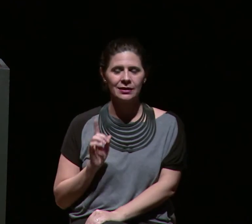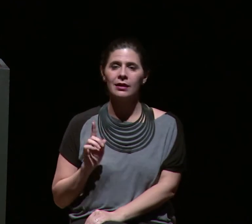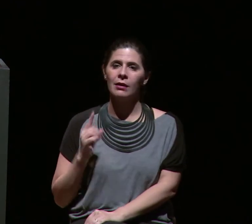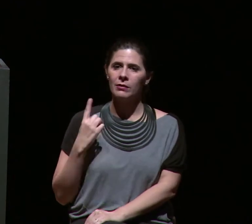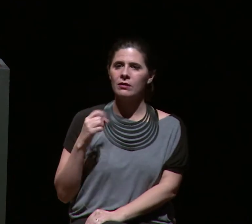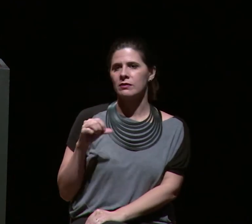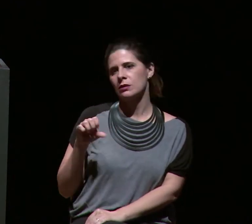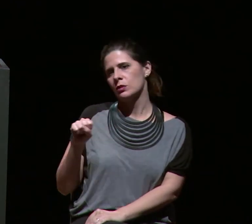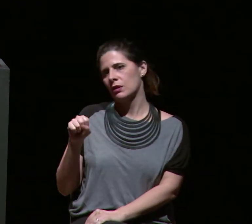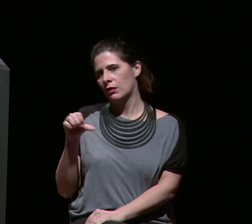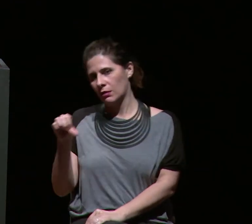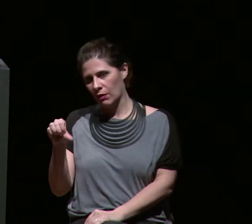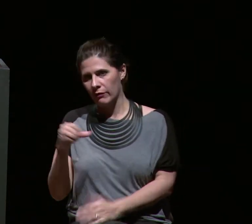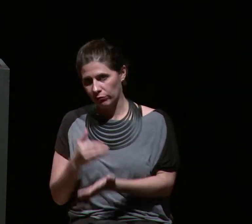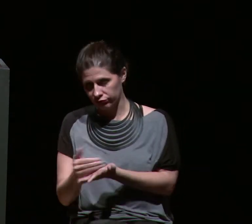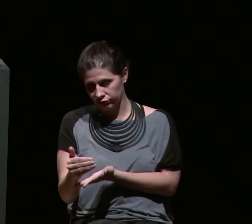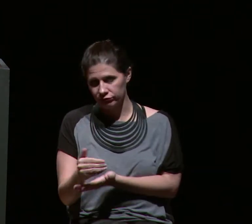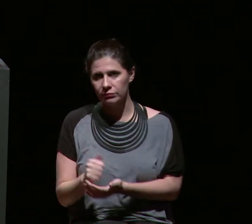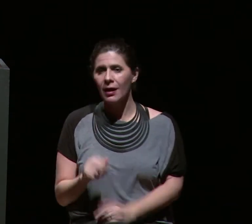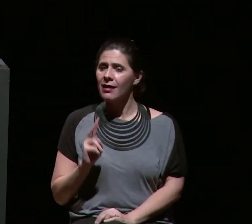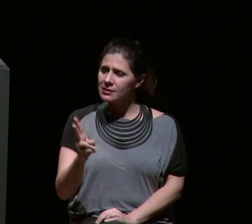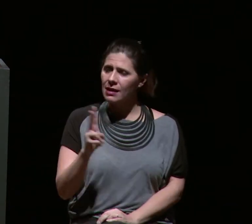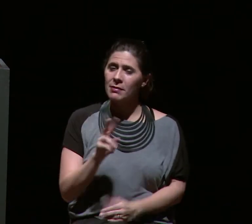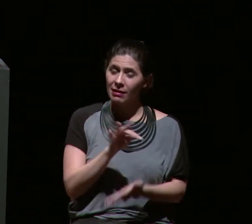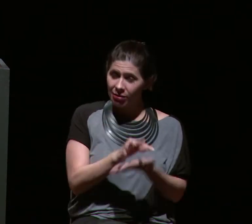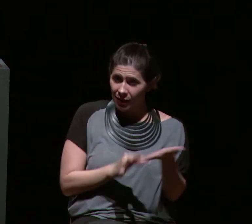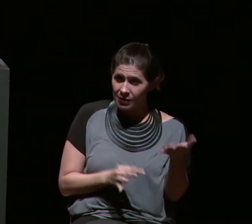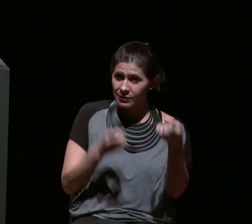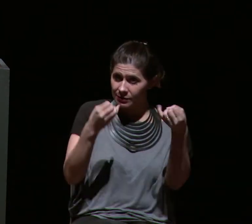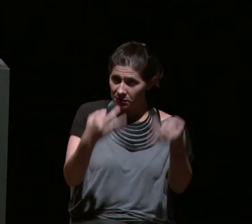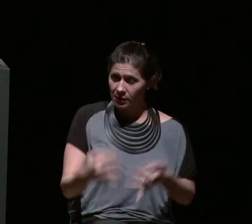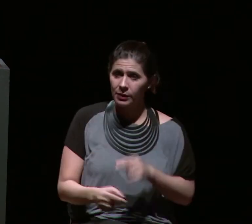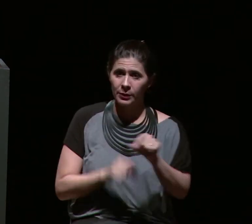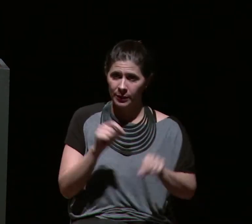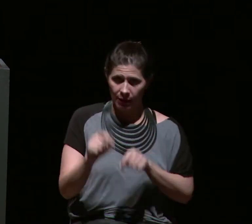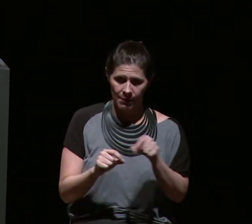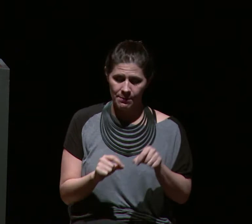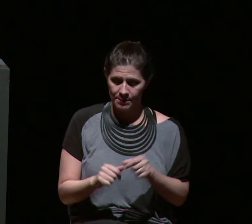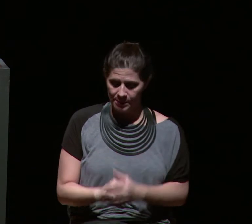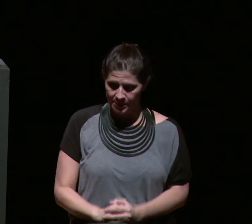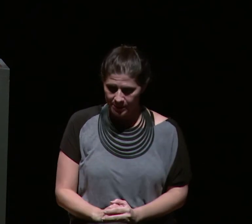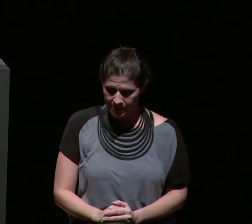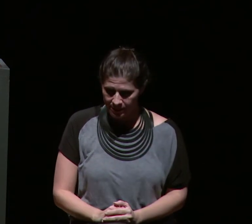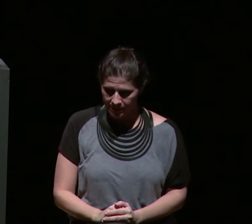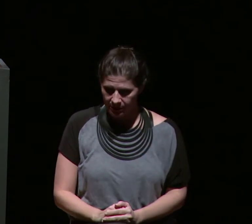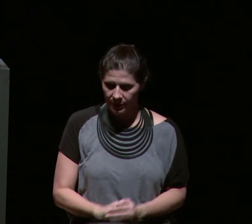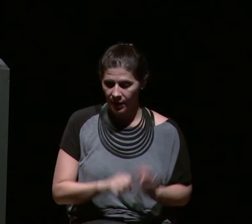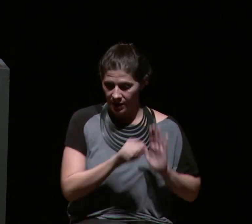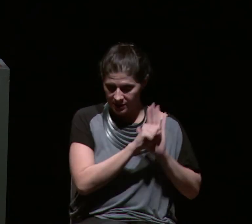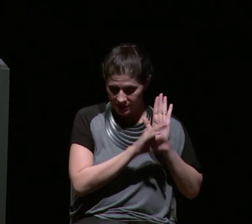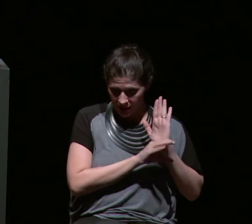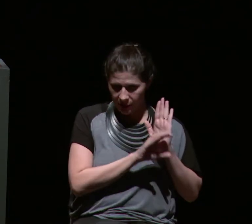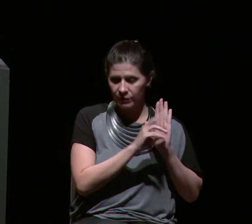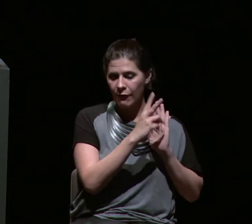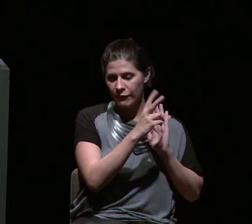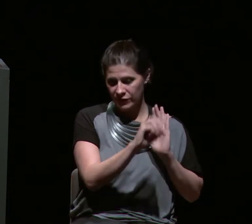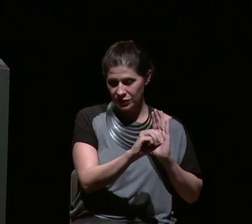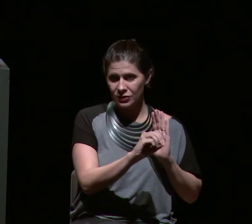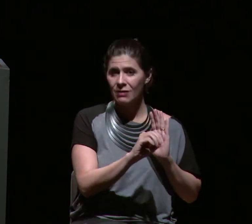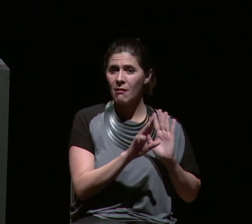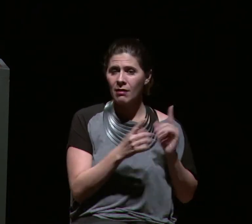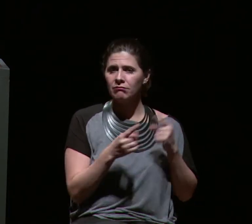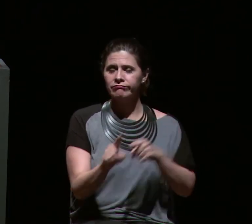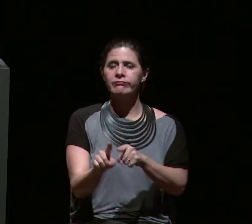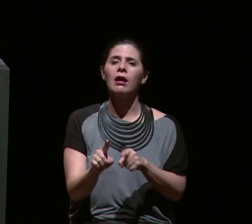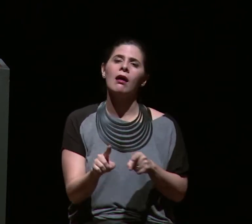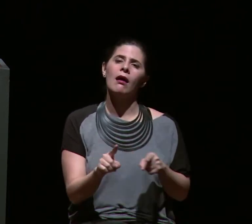textos, Renato adota o método literário praticado pela vanguarda surrealista do início do século XX, em especial o uso da escrita automática praticada